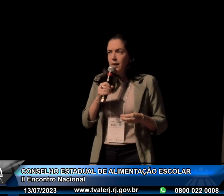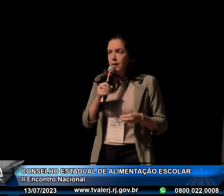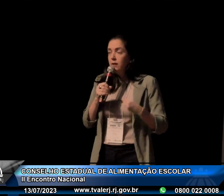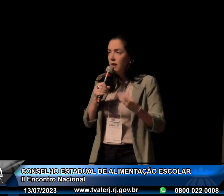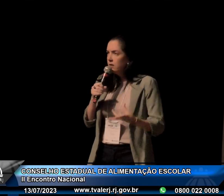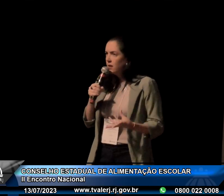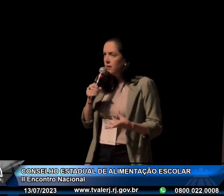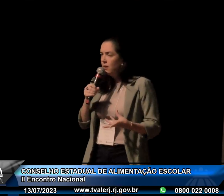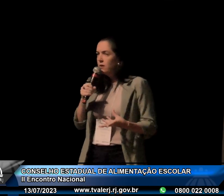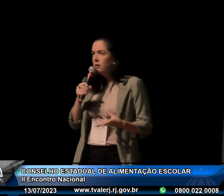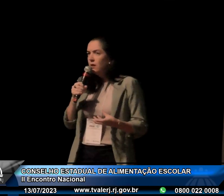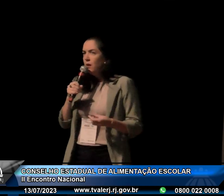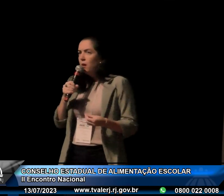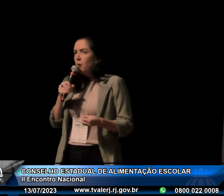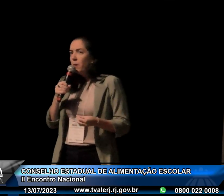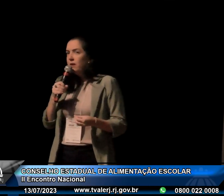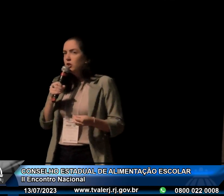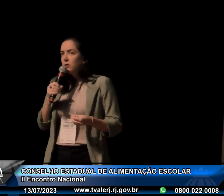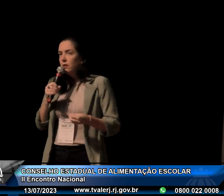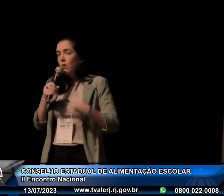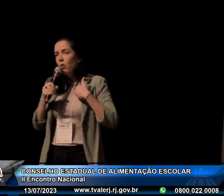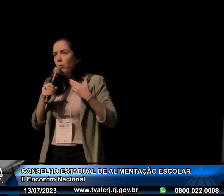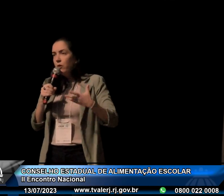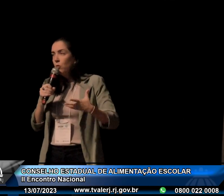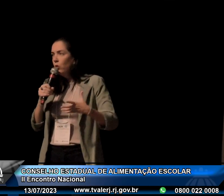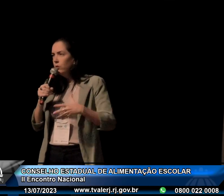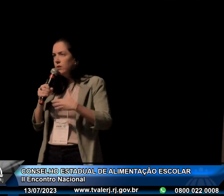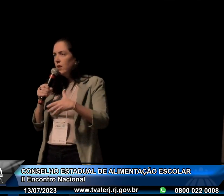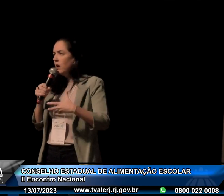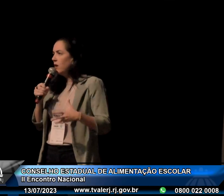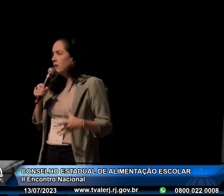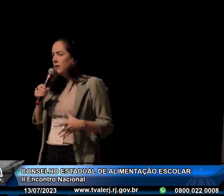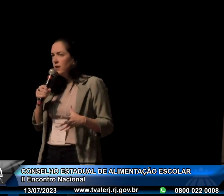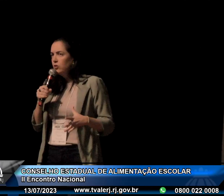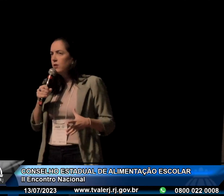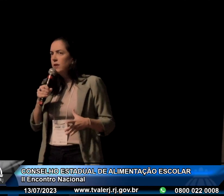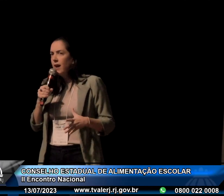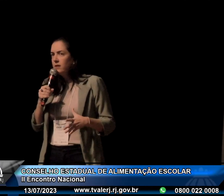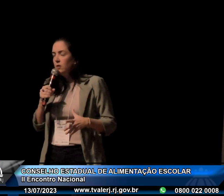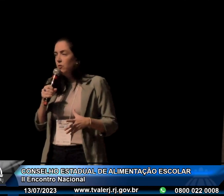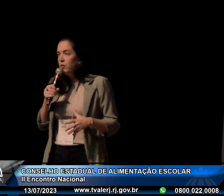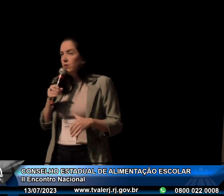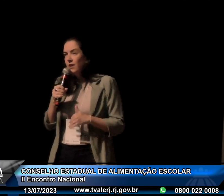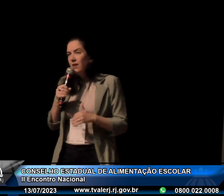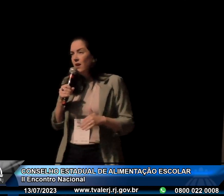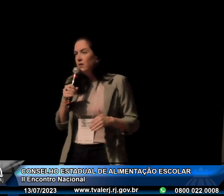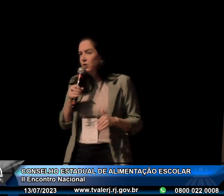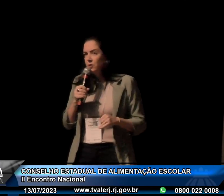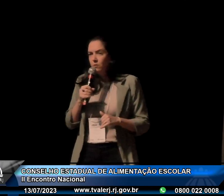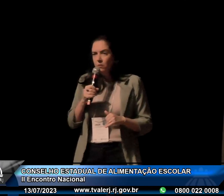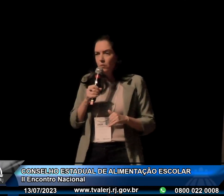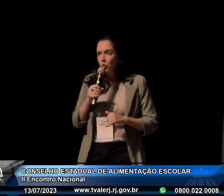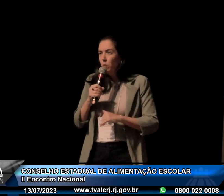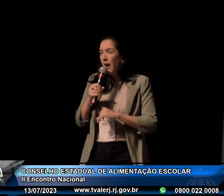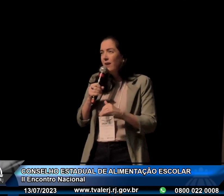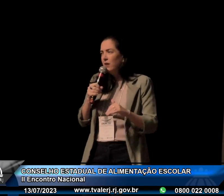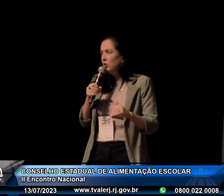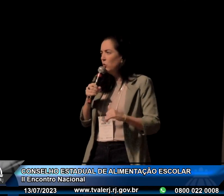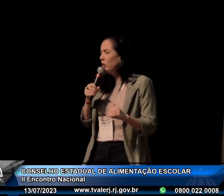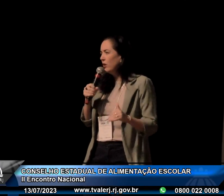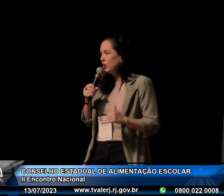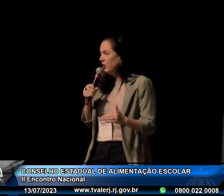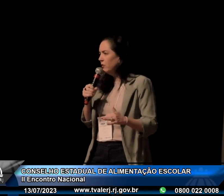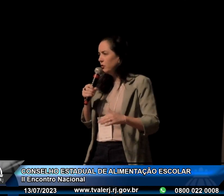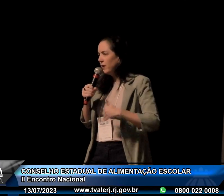que tem secando mas eu acompanho muito e secanes em redes sociais então eu vejo secanes do